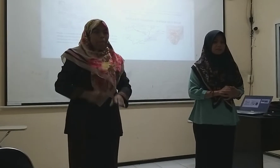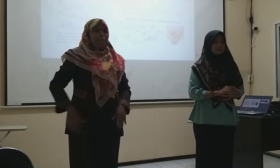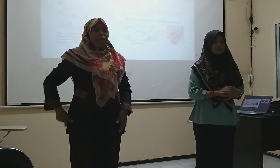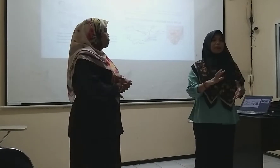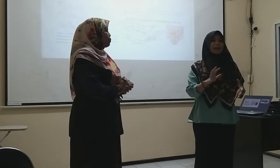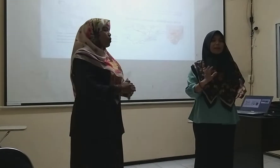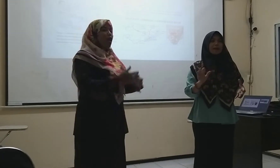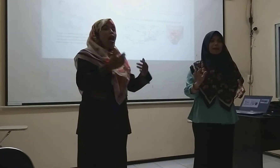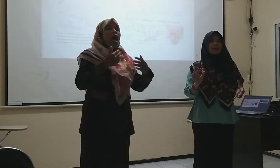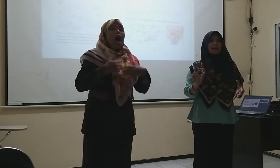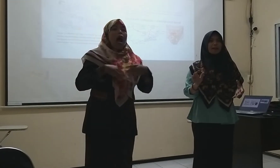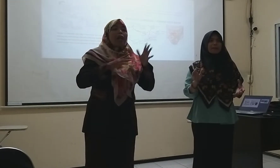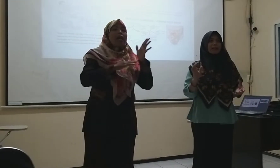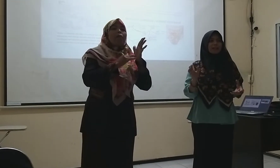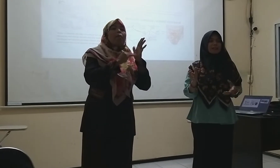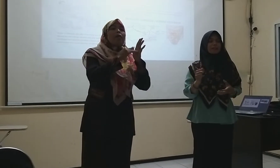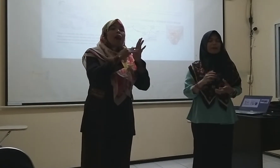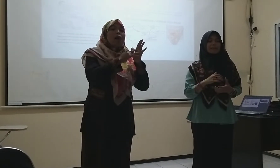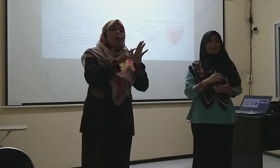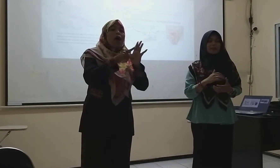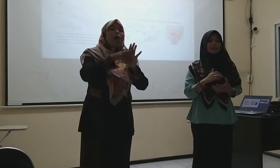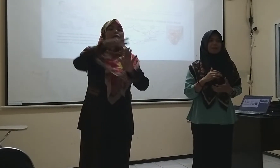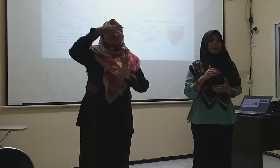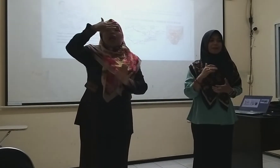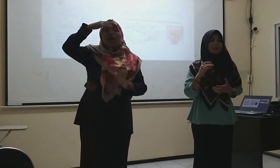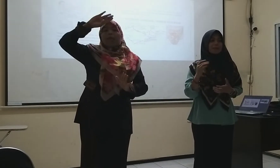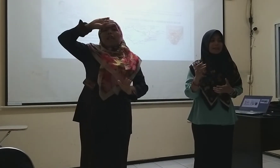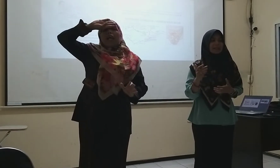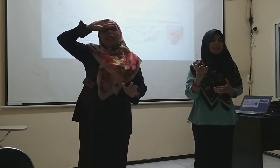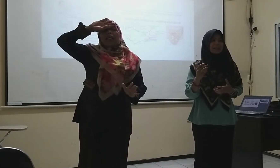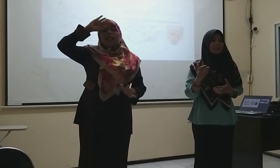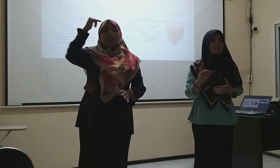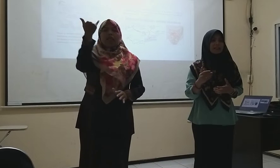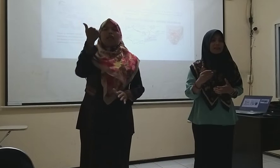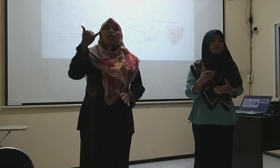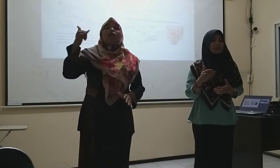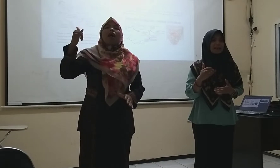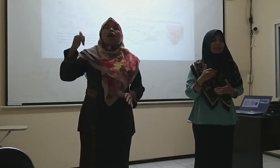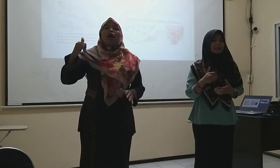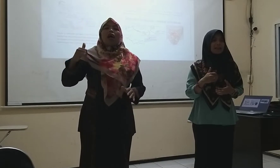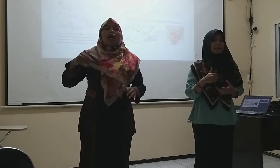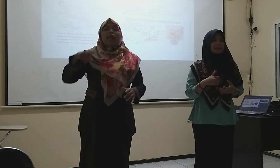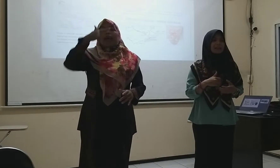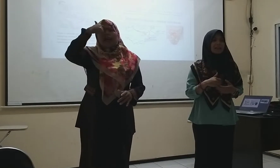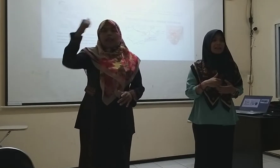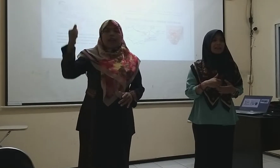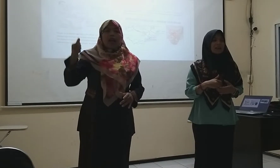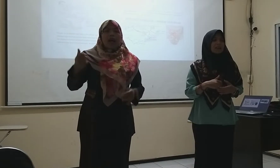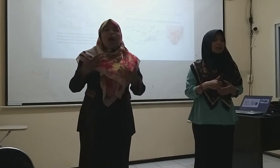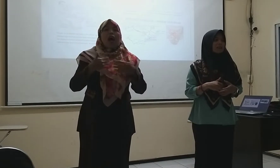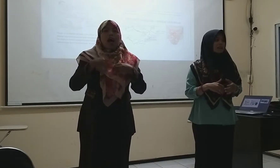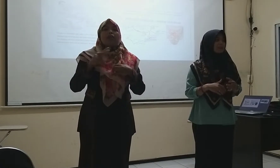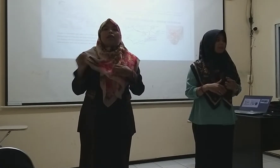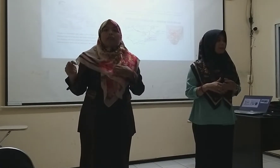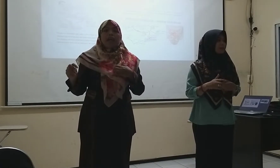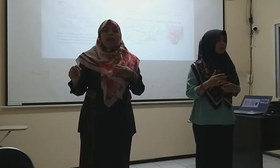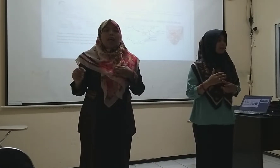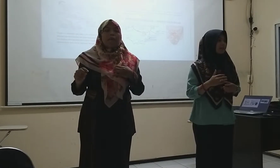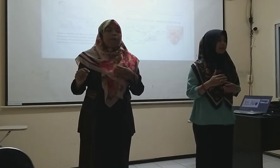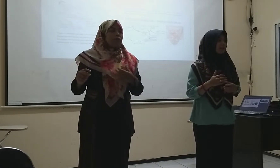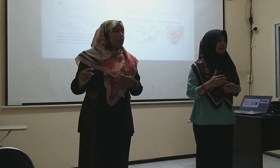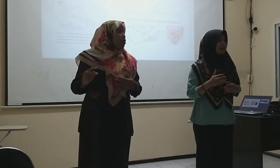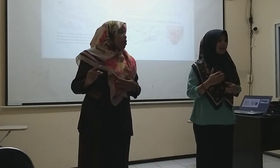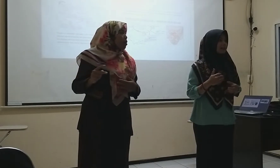Paham? Berapa penyakit banyak, beberapa penyakit yang diakibatkan karena adanya bukan